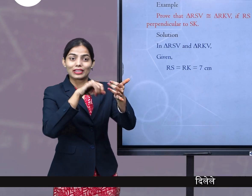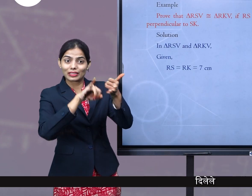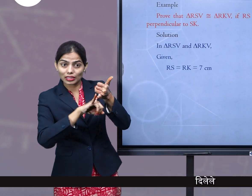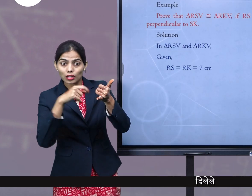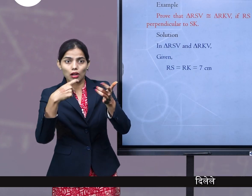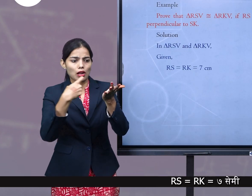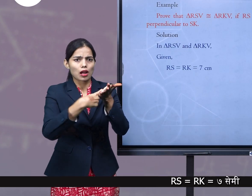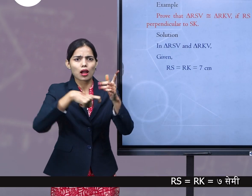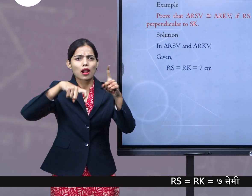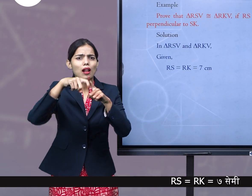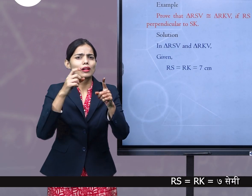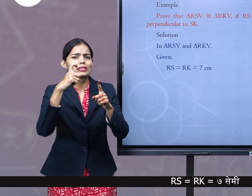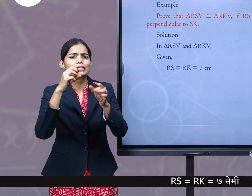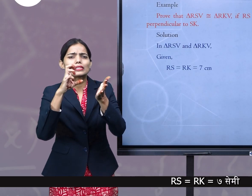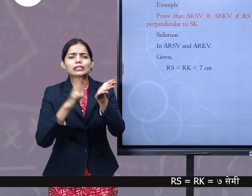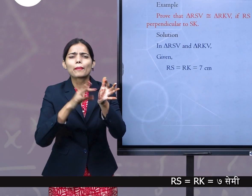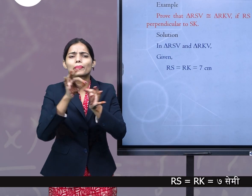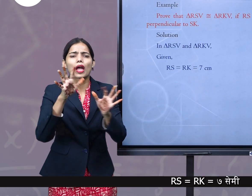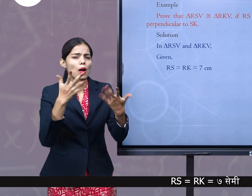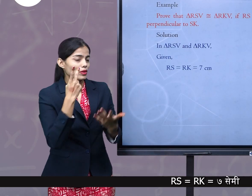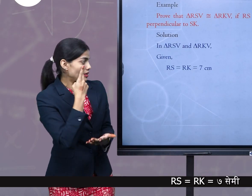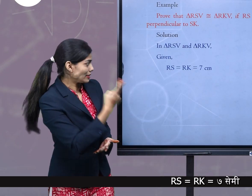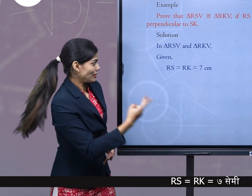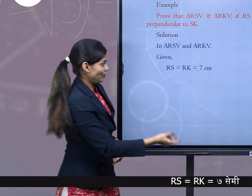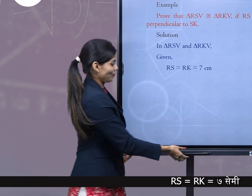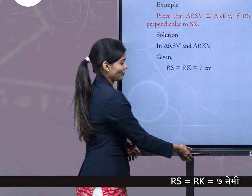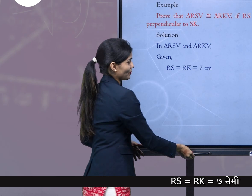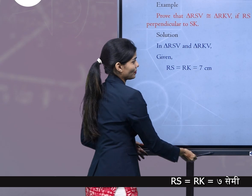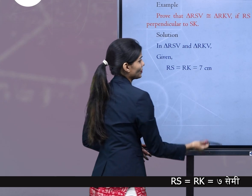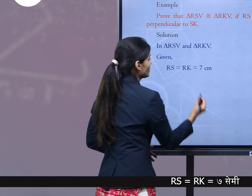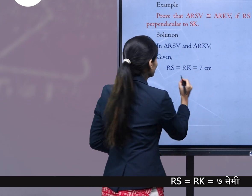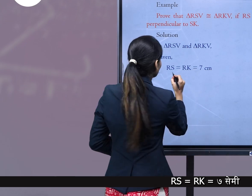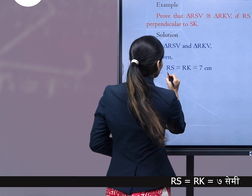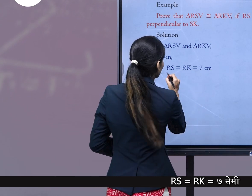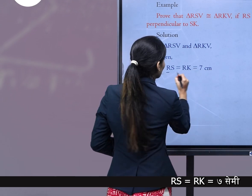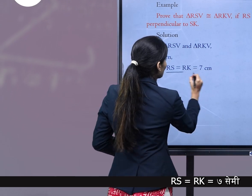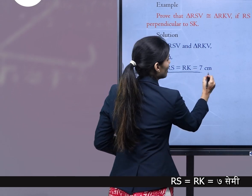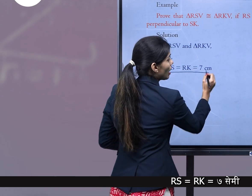दिलेले RS इज इक्वल टू RK इक्वल्स टू 7 सेंटीमीटर